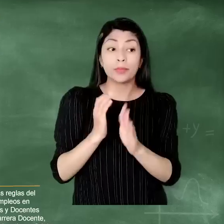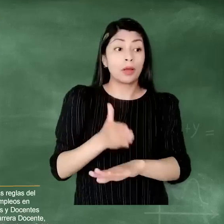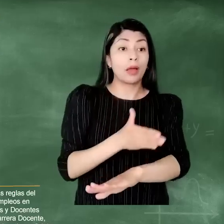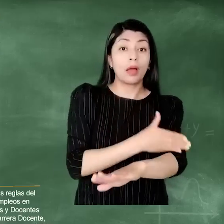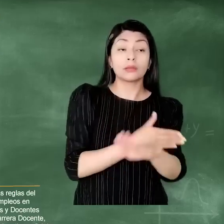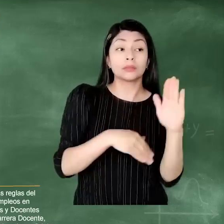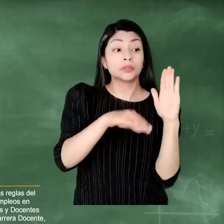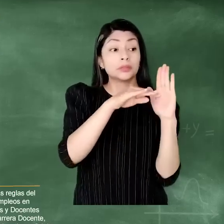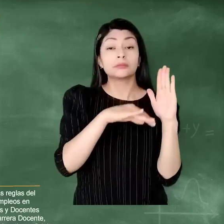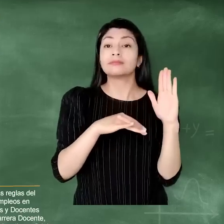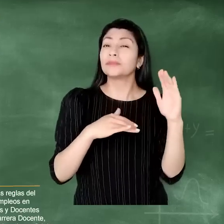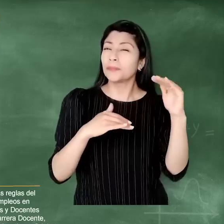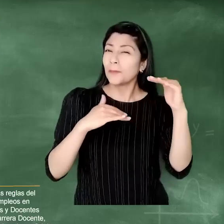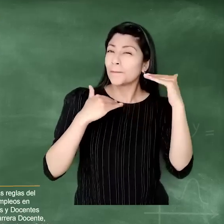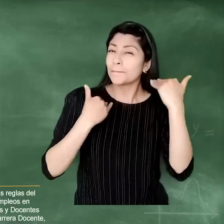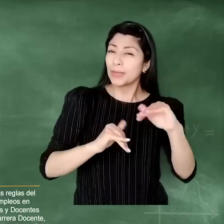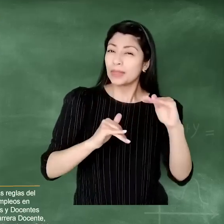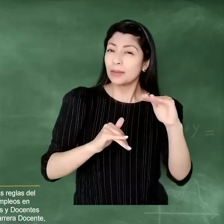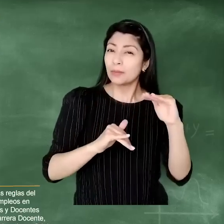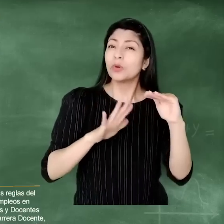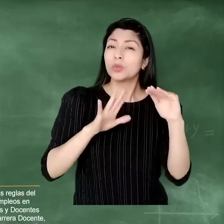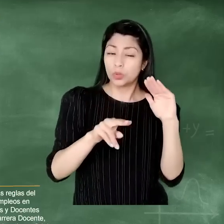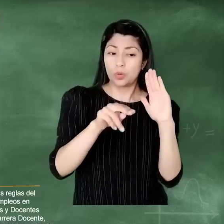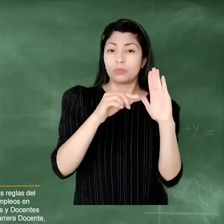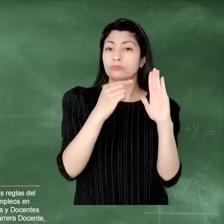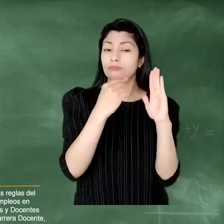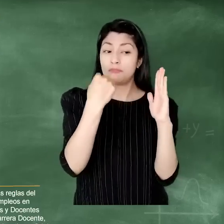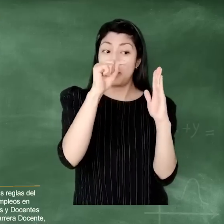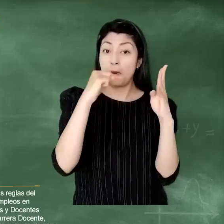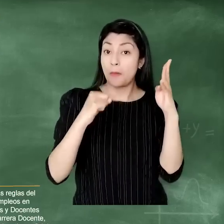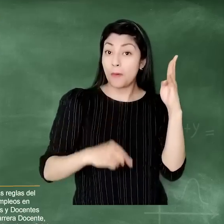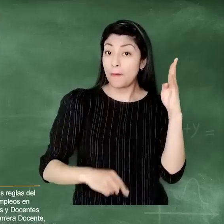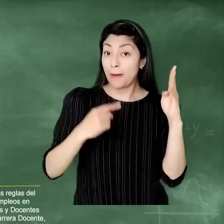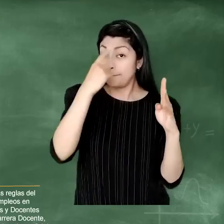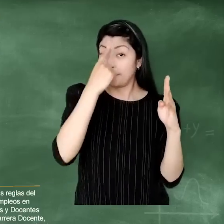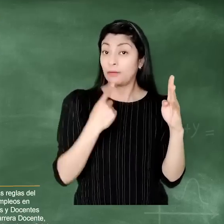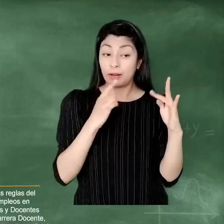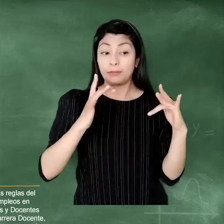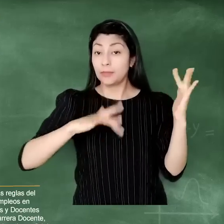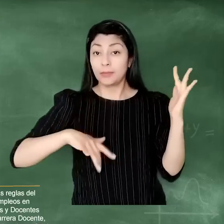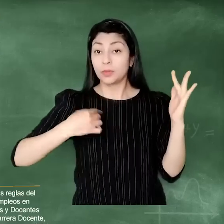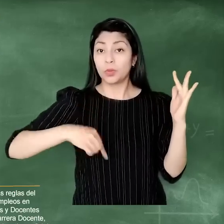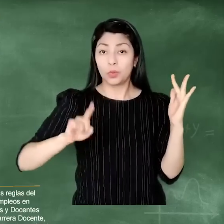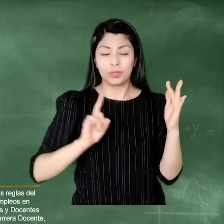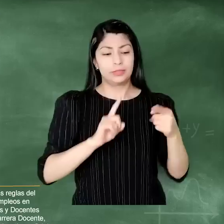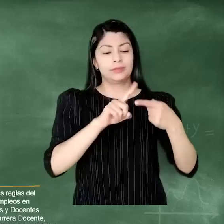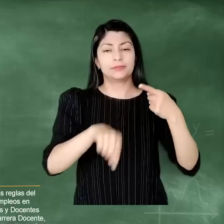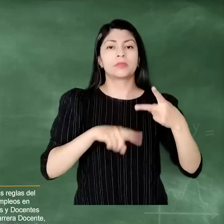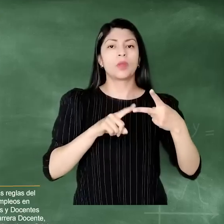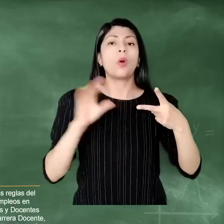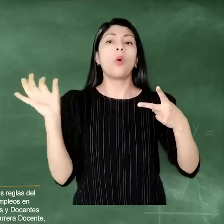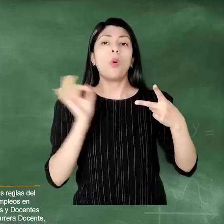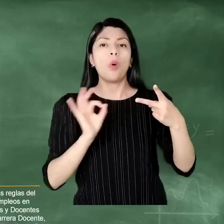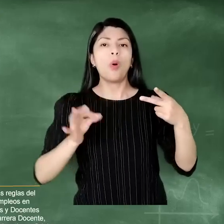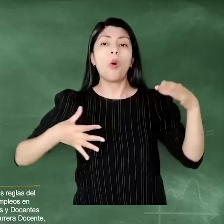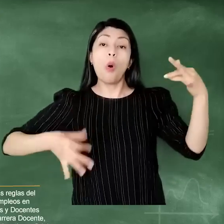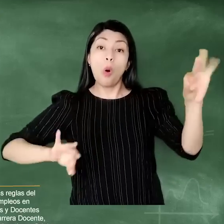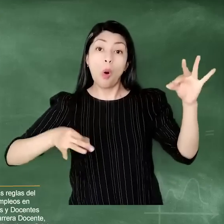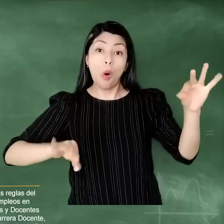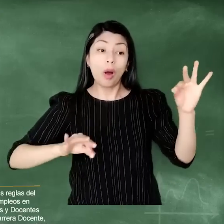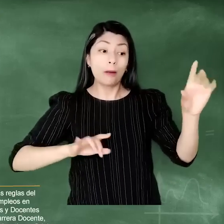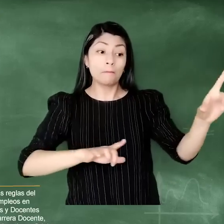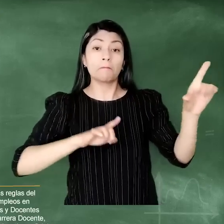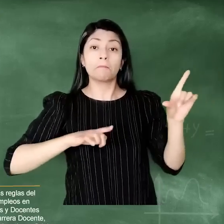sin reunir los requisitos exigidos en la convocatoria. 2. Haber aportado documentos